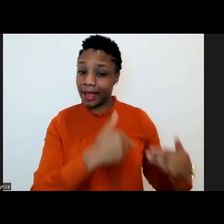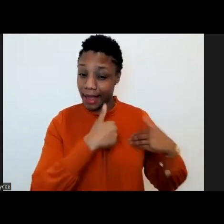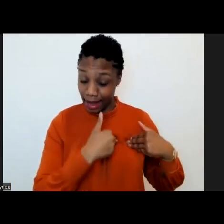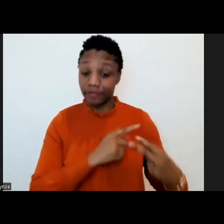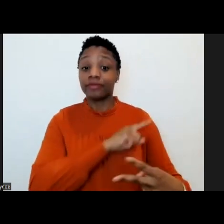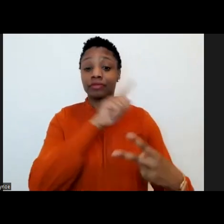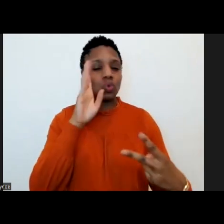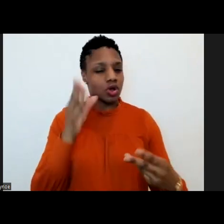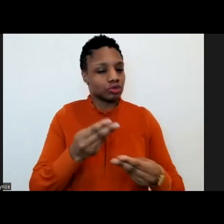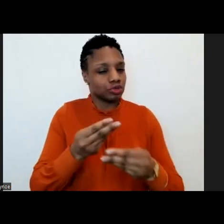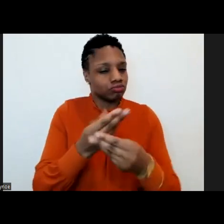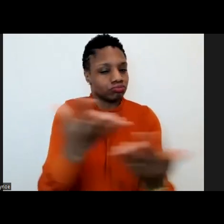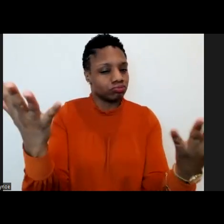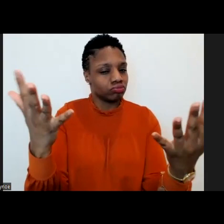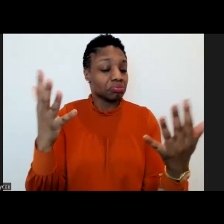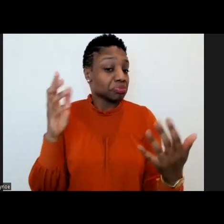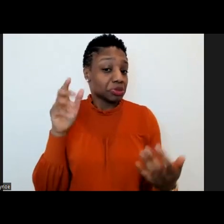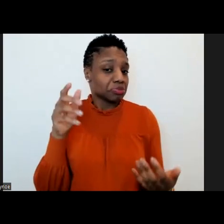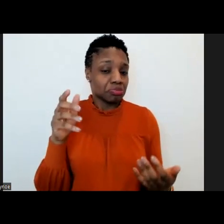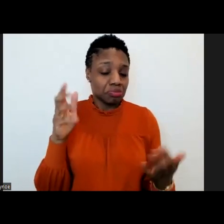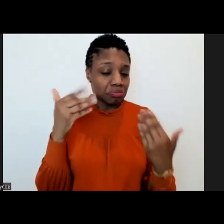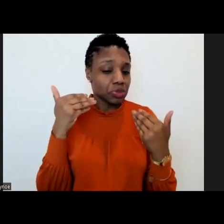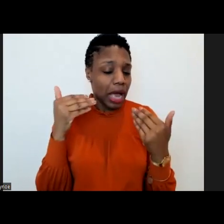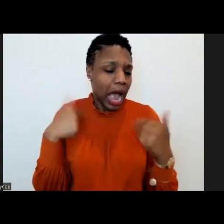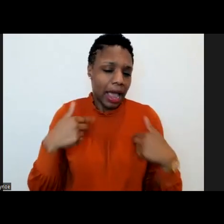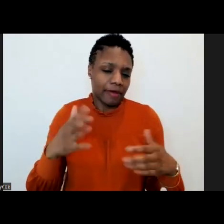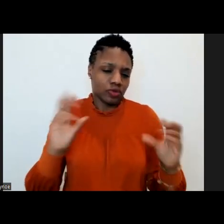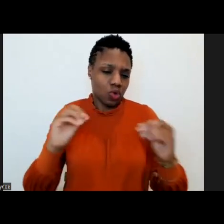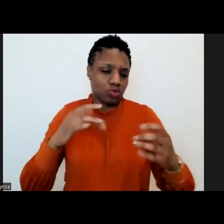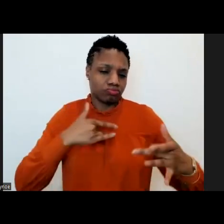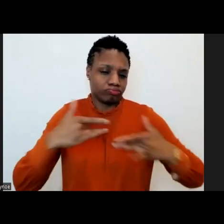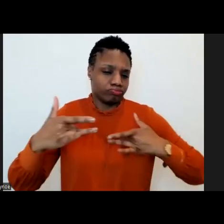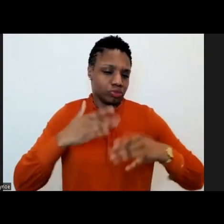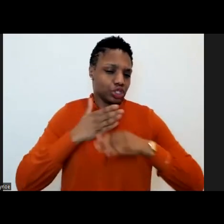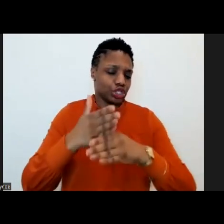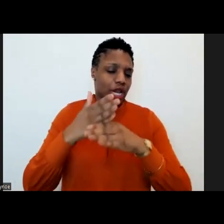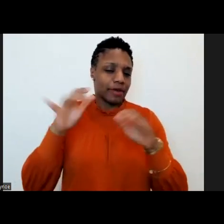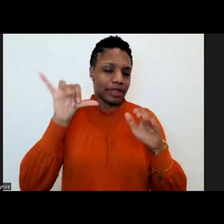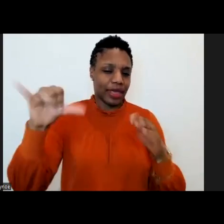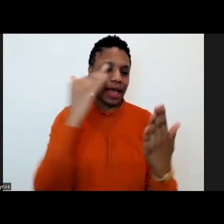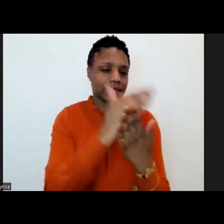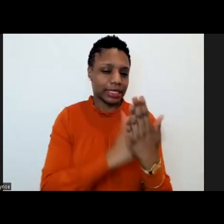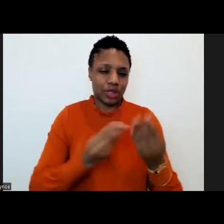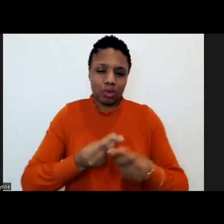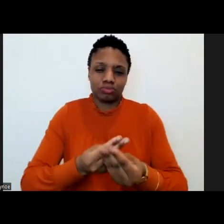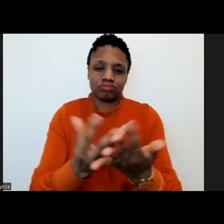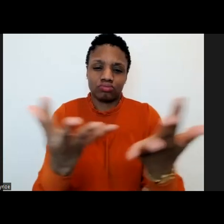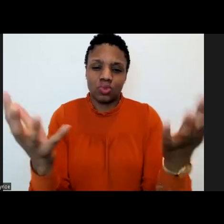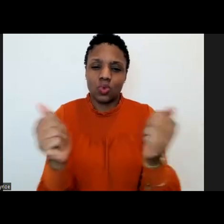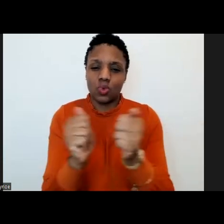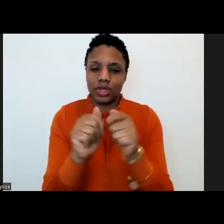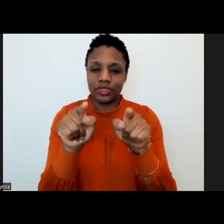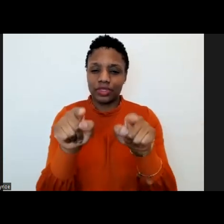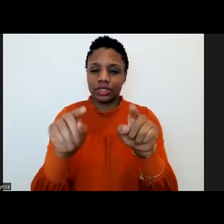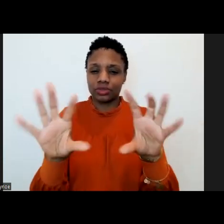el eh los miembros del de la comisión y la manera en que se pueden comunicar para que